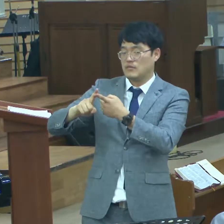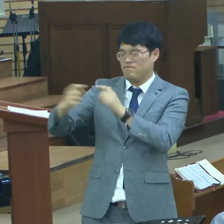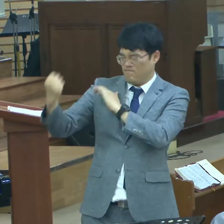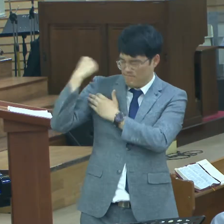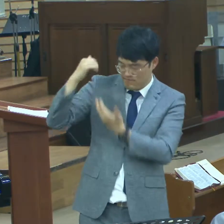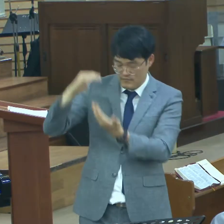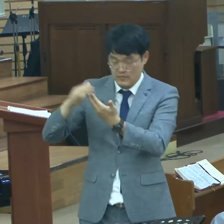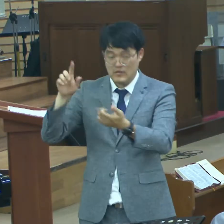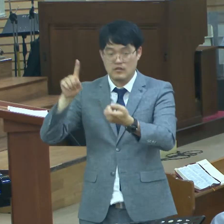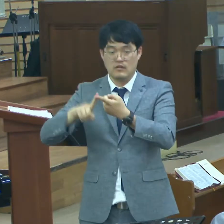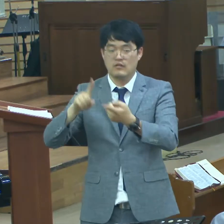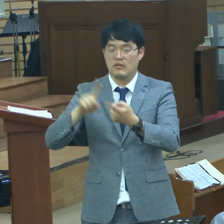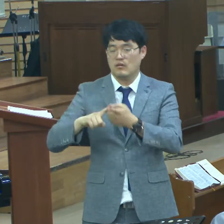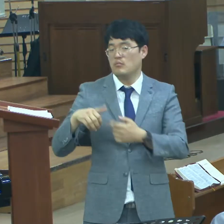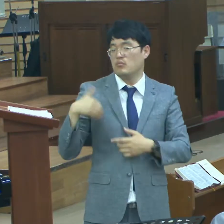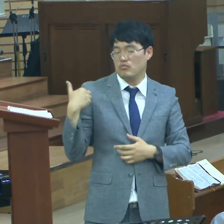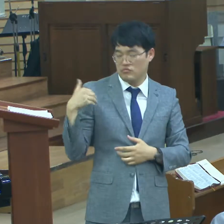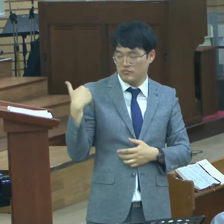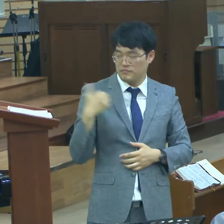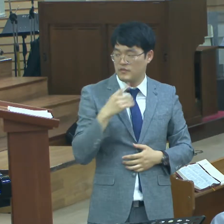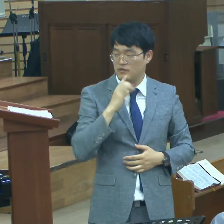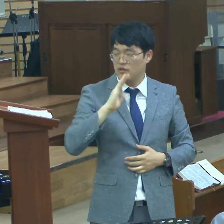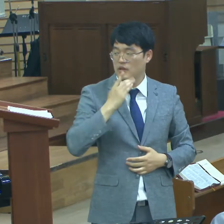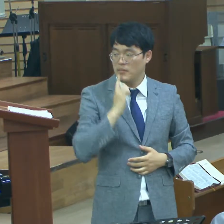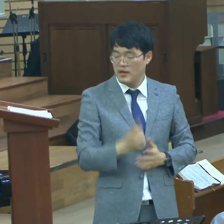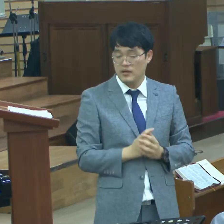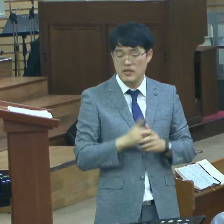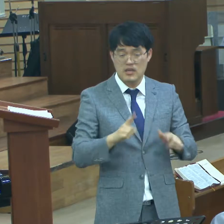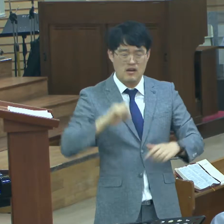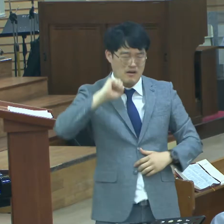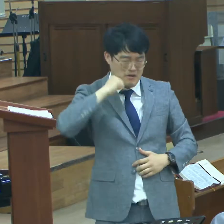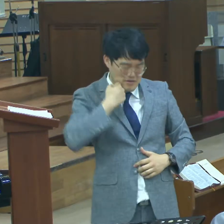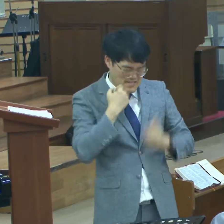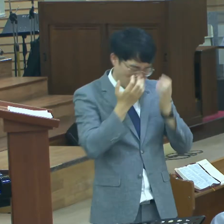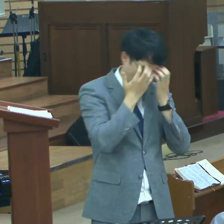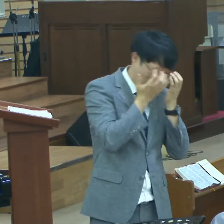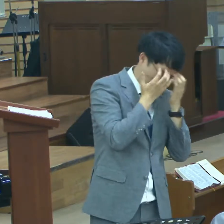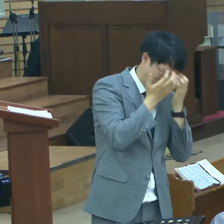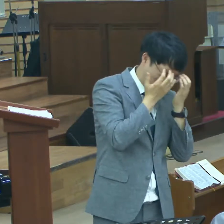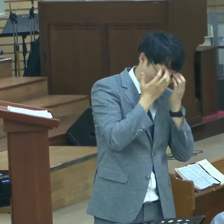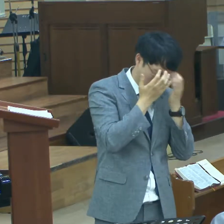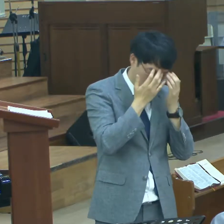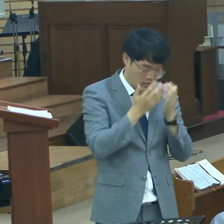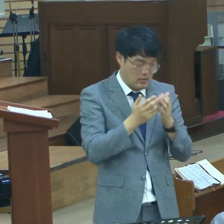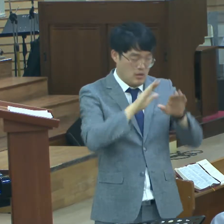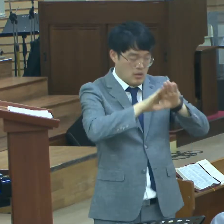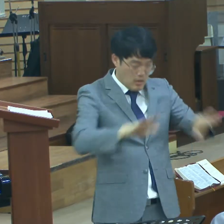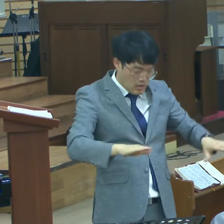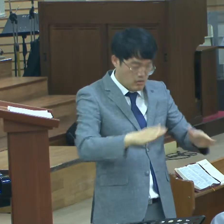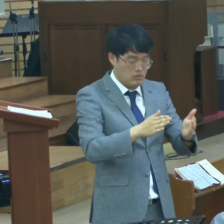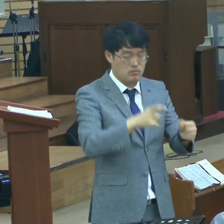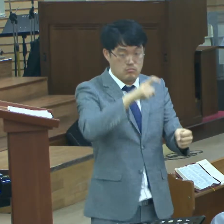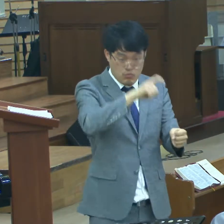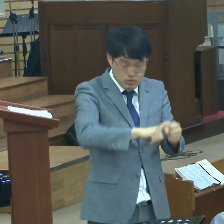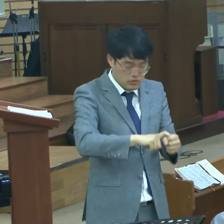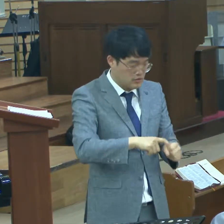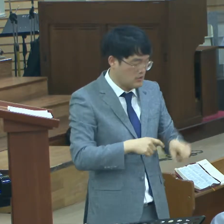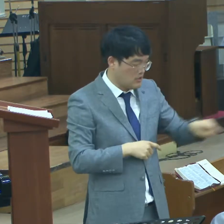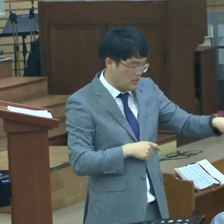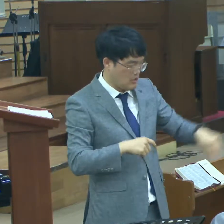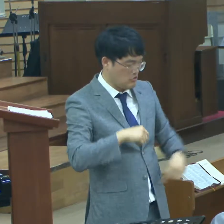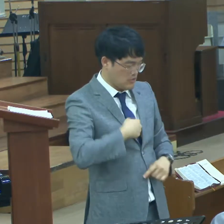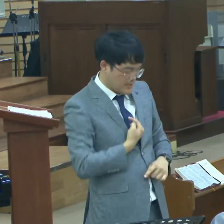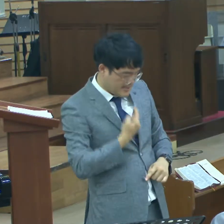이 지혜로운 상황에서 벗어나려면, 이 어려운 상황에서 벗어나려면 우리의 지혜로운 결정을 따라서 가는 것이 최선이야